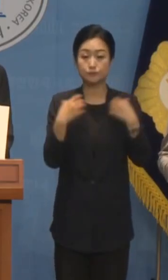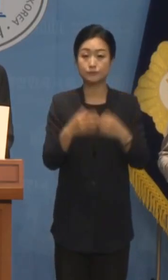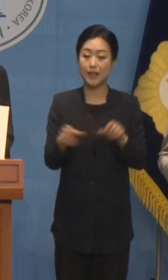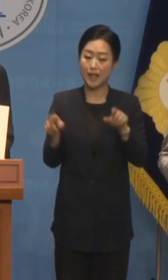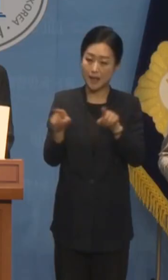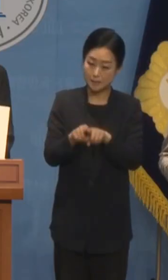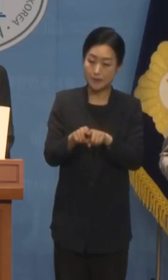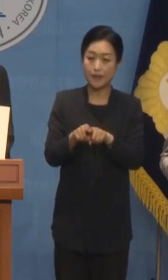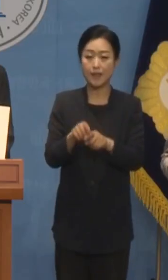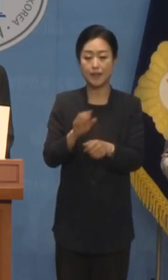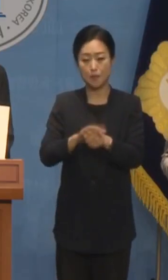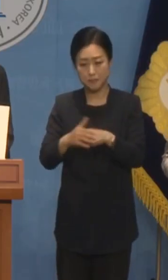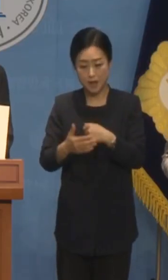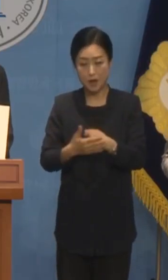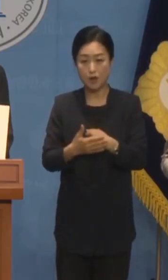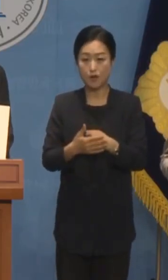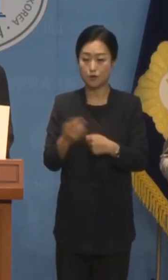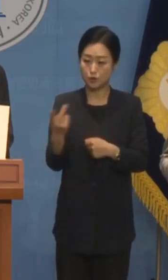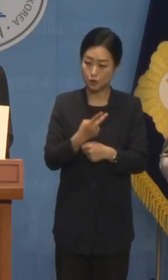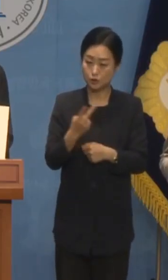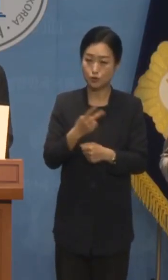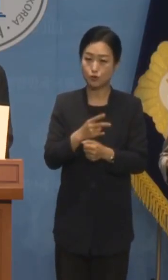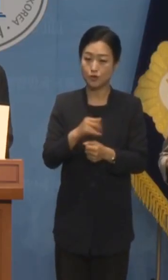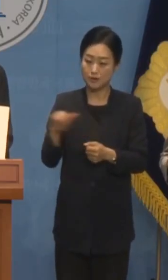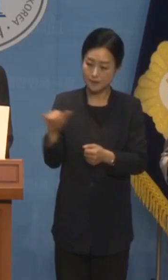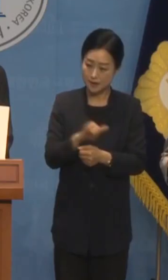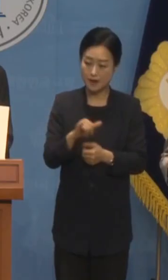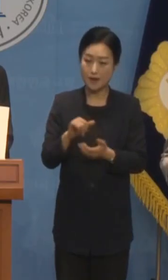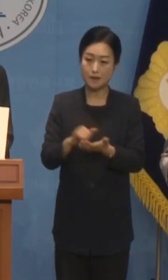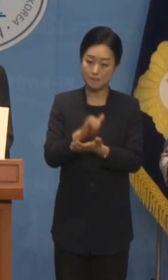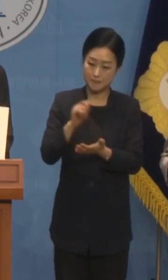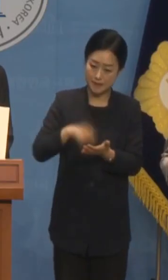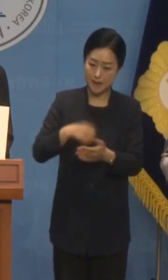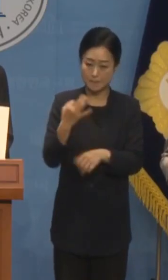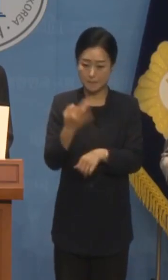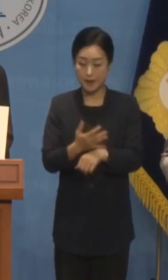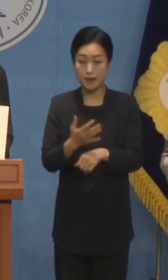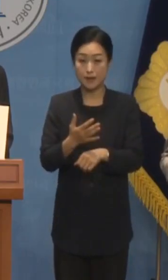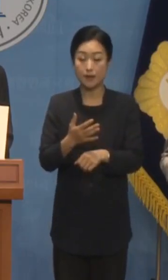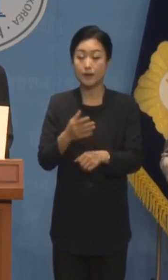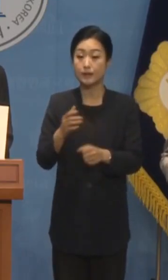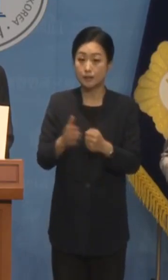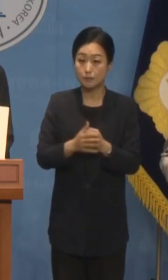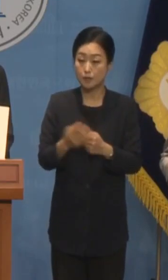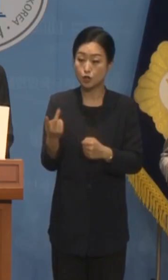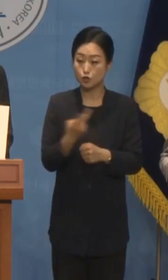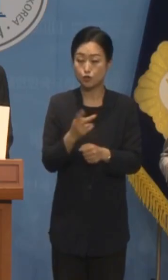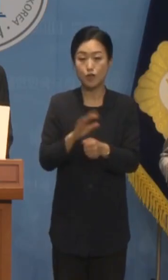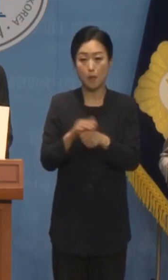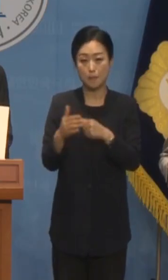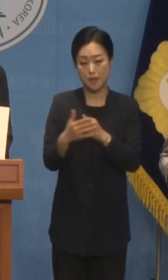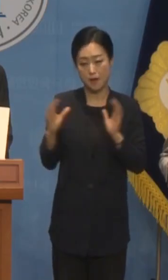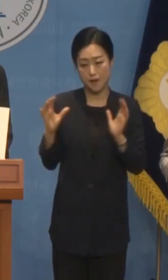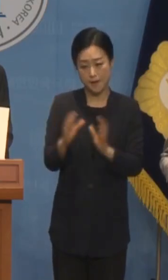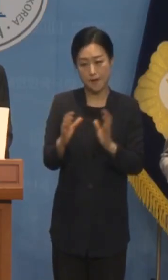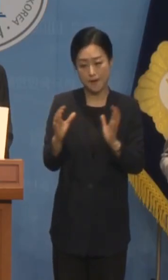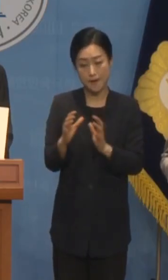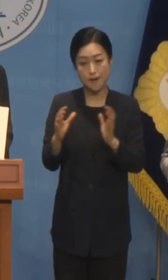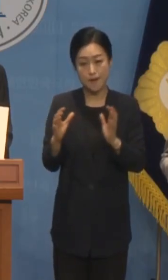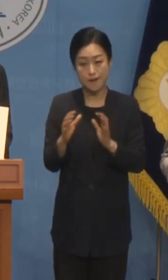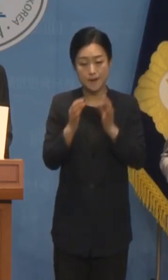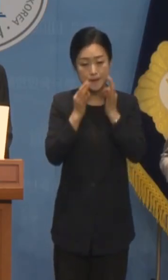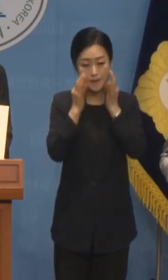가치협력 또는 양국의 편의성 증대라고 하는 것을 앞세워서 한일 간 협력을 계속 강행하는 길로